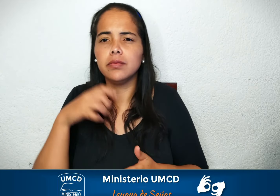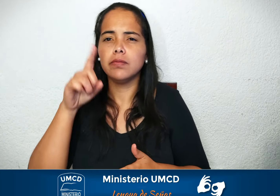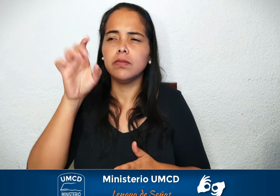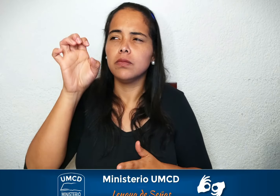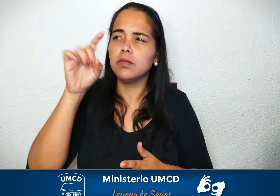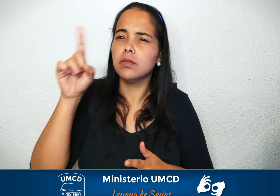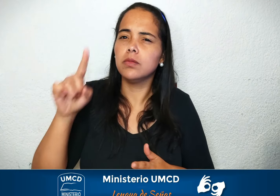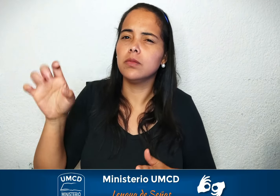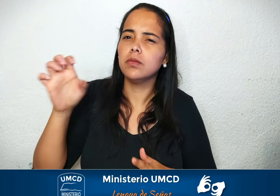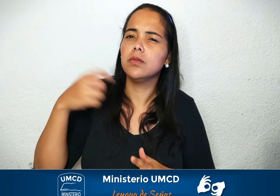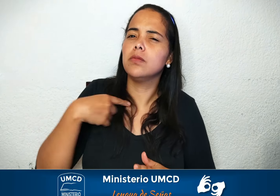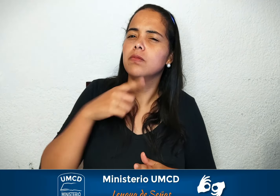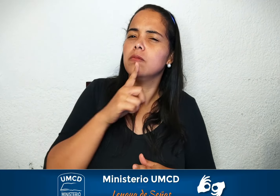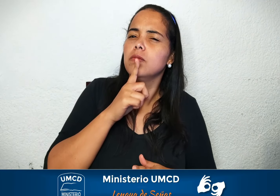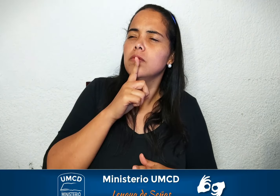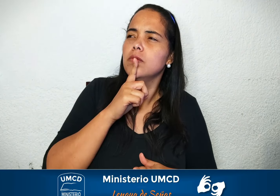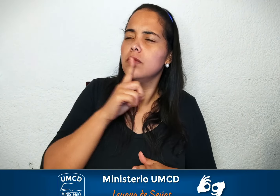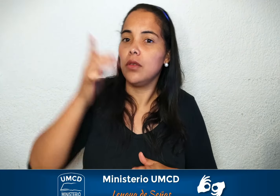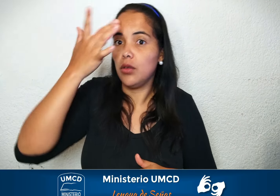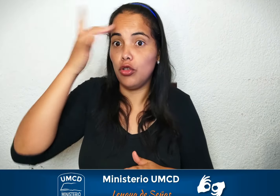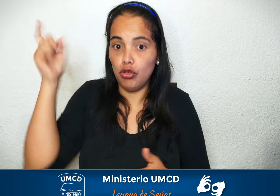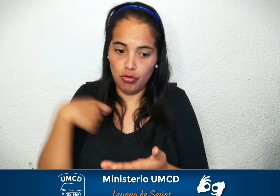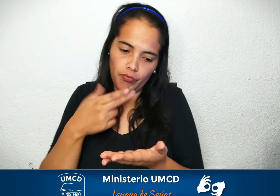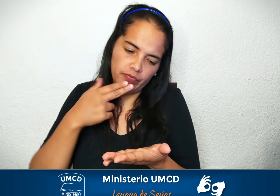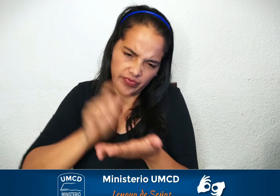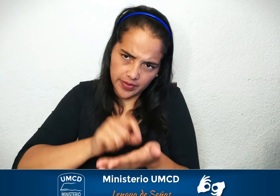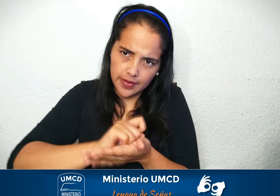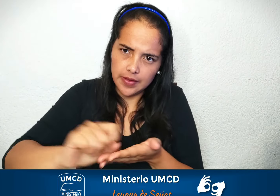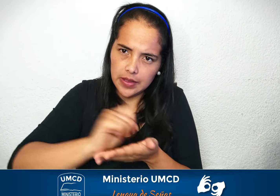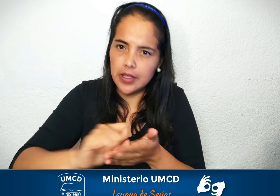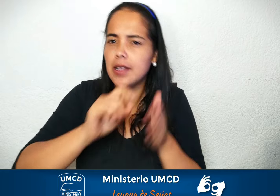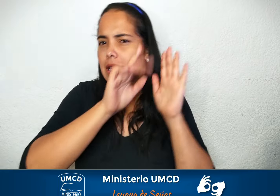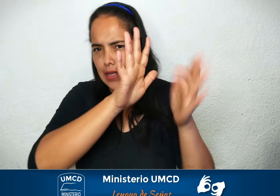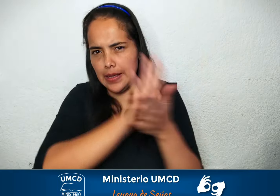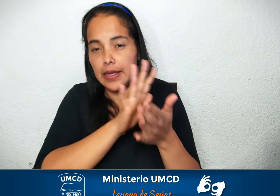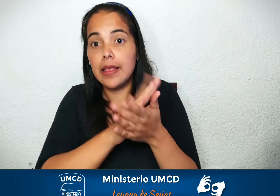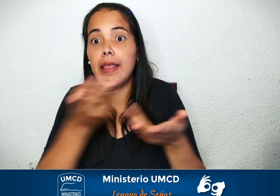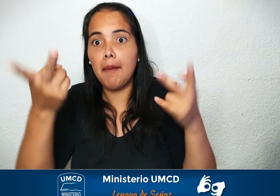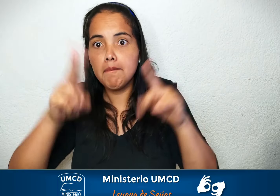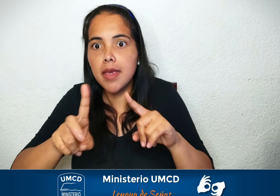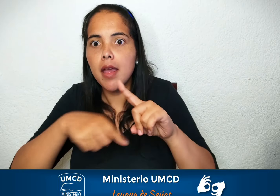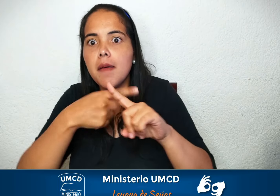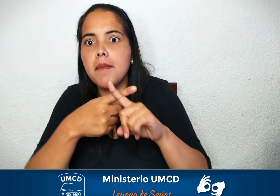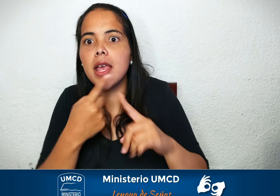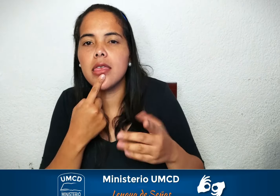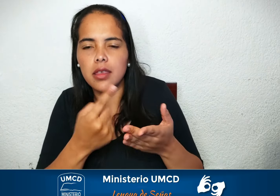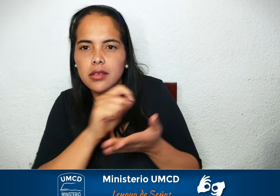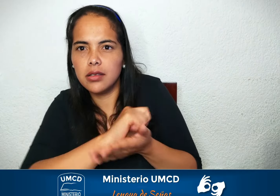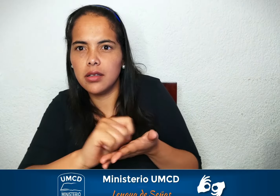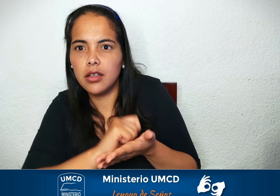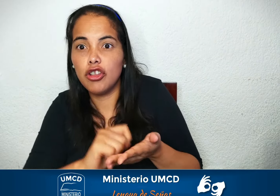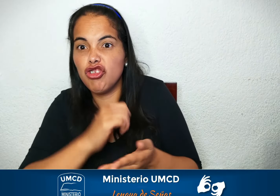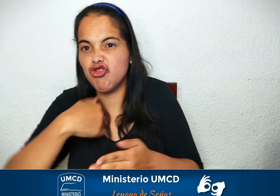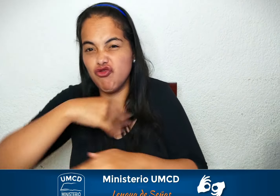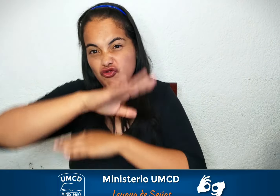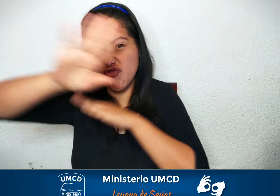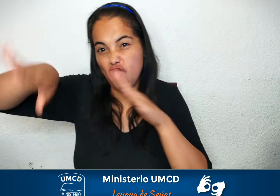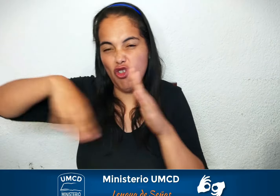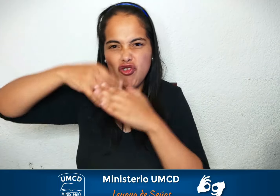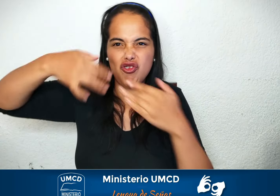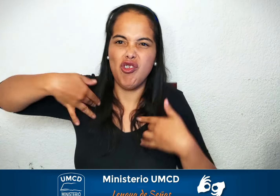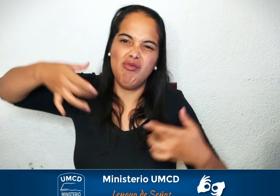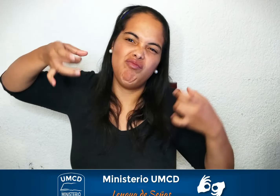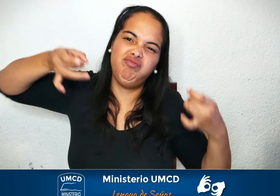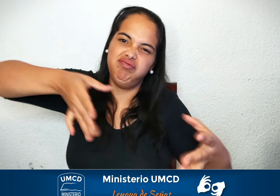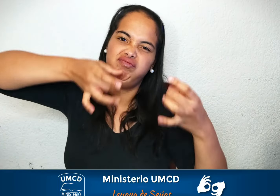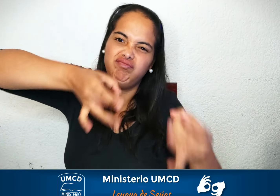las habían podido librar de sus manos. Él le decía en esa carta que todas las victorias que